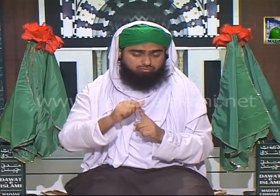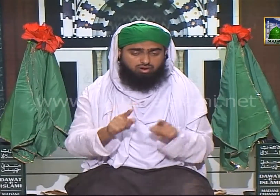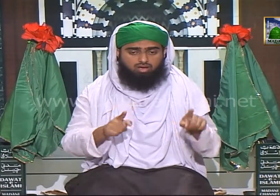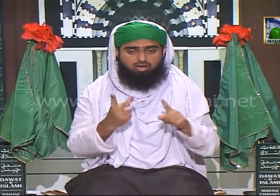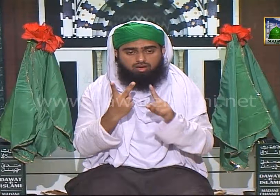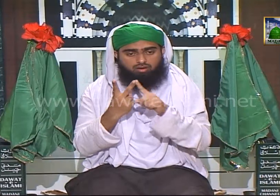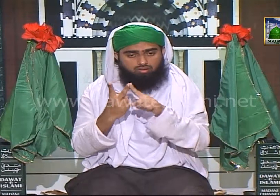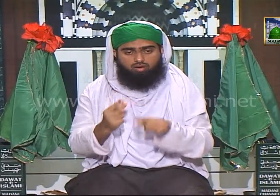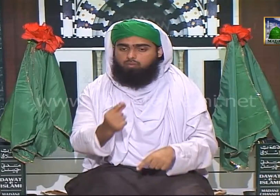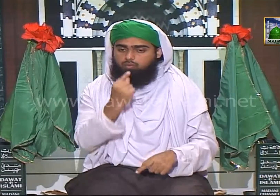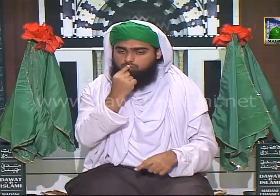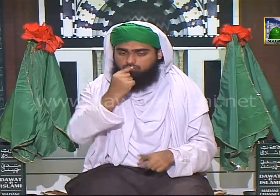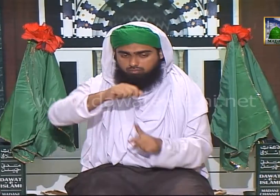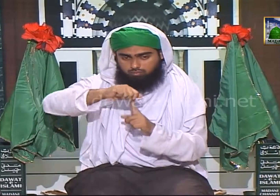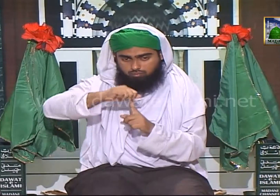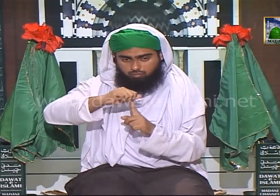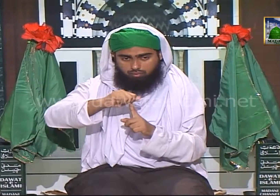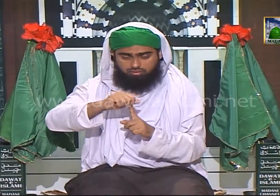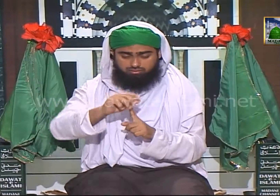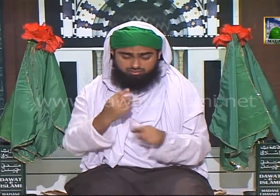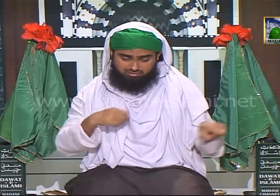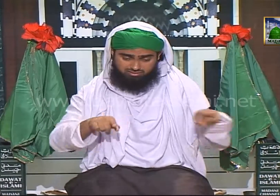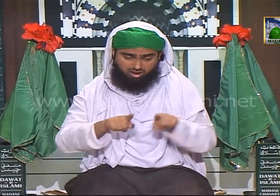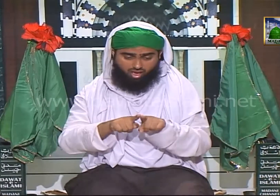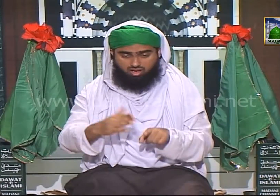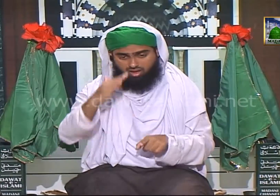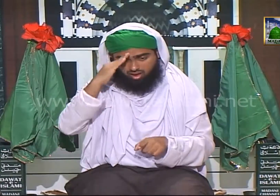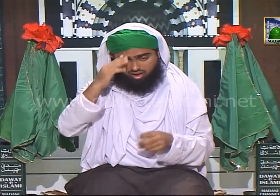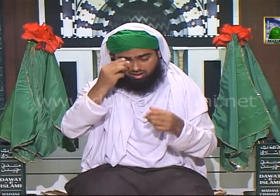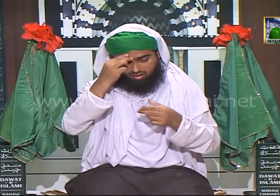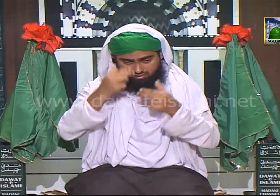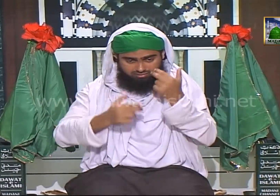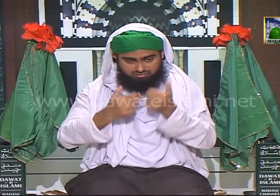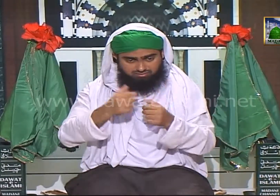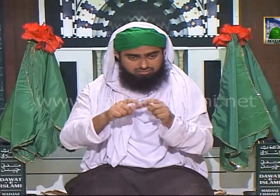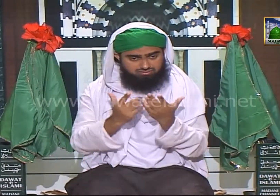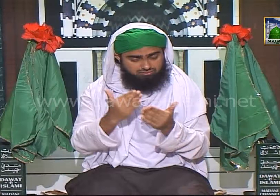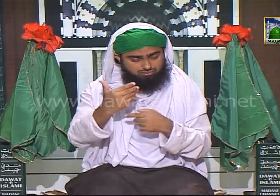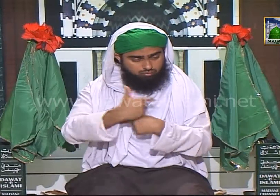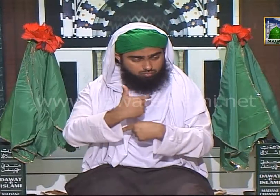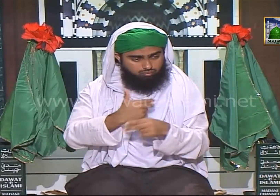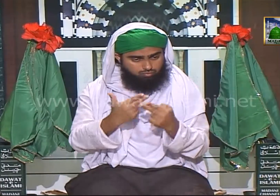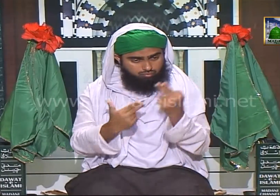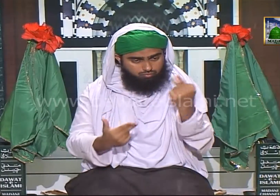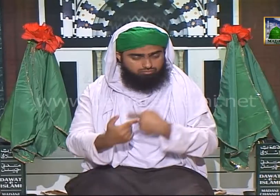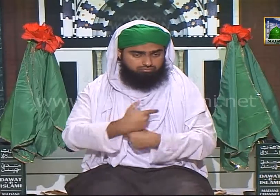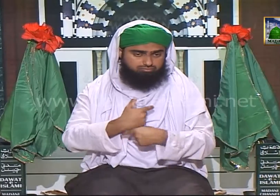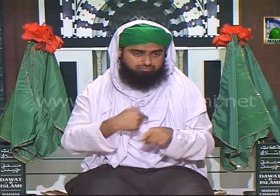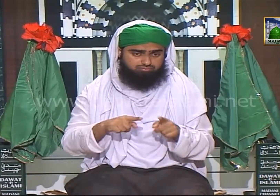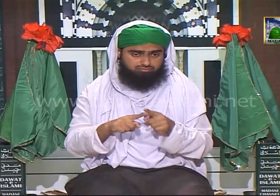ضروریات وہ سیکھے, جو اس کے ضروری مطلب کہ لوازمات ہیں وہ سیکھے. زکوٰۃ فرض ہو گئی, ہر ایک پر نہیں ہوتی, جس پر فرض ہے تو اس کے لیے ضروری ہے کہ